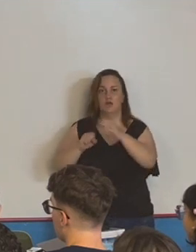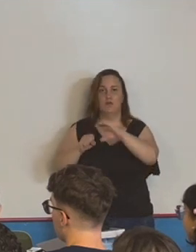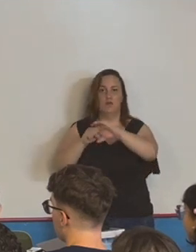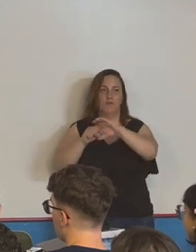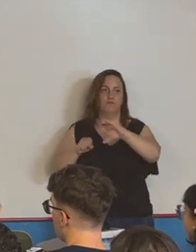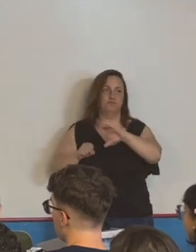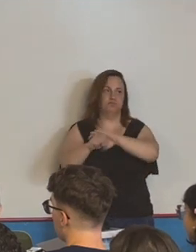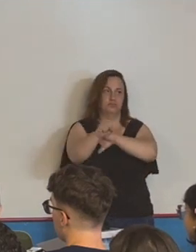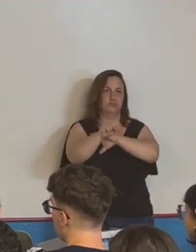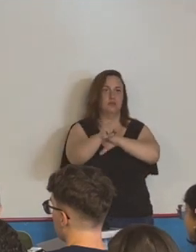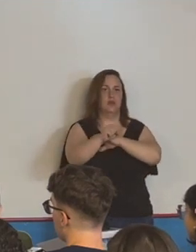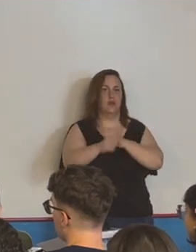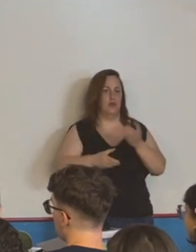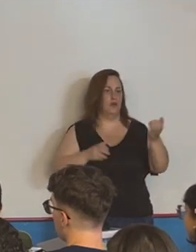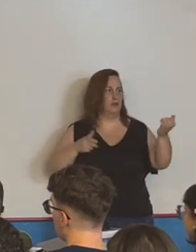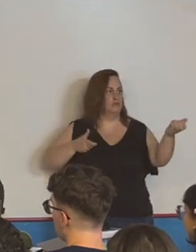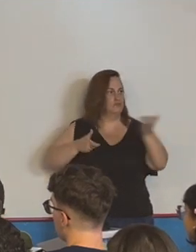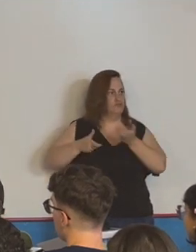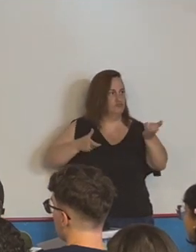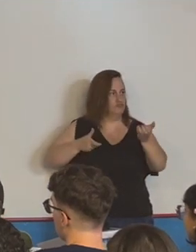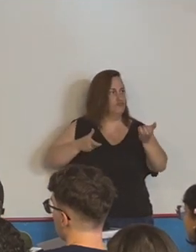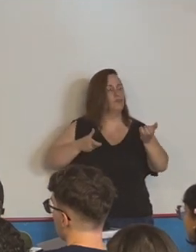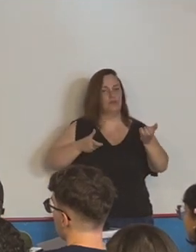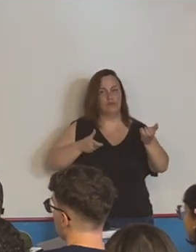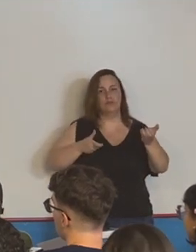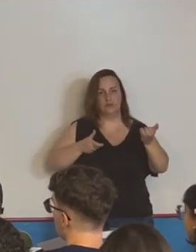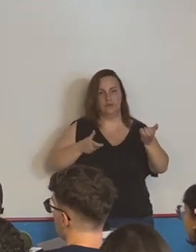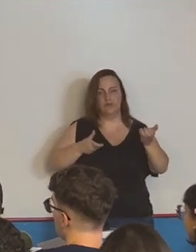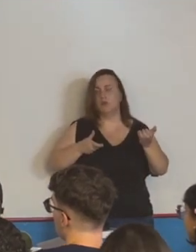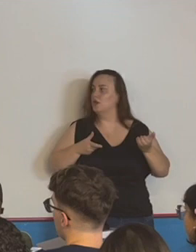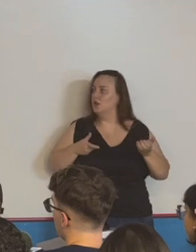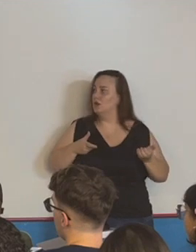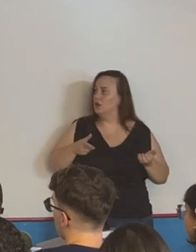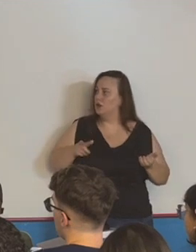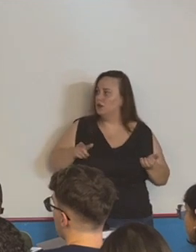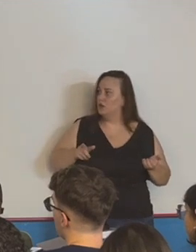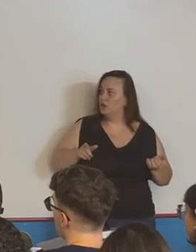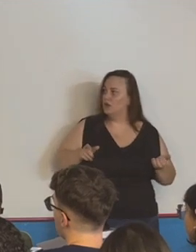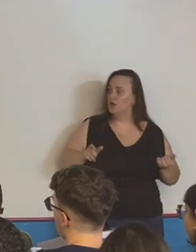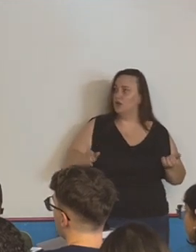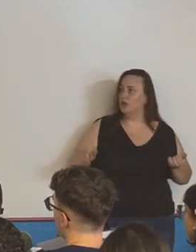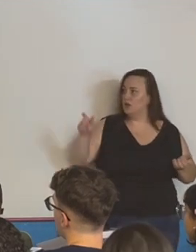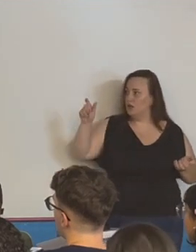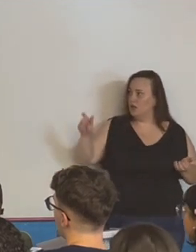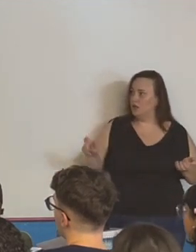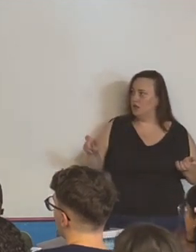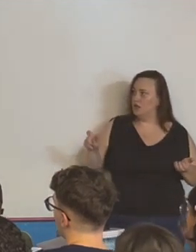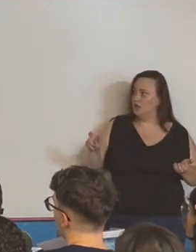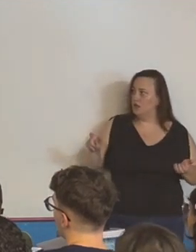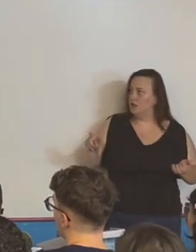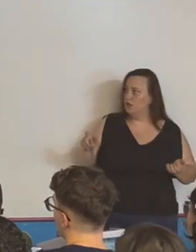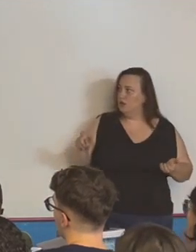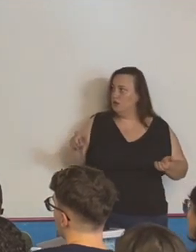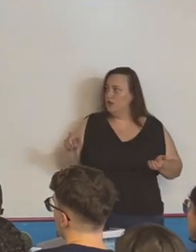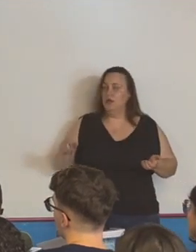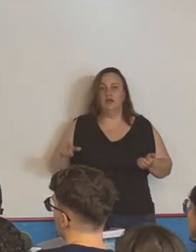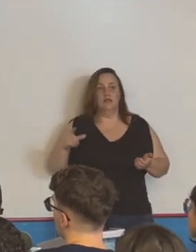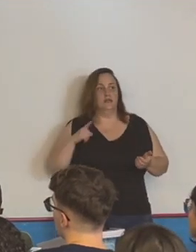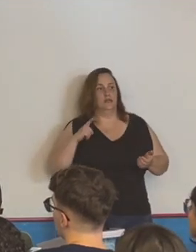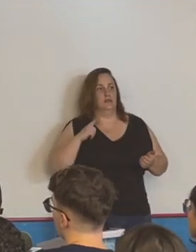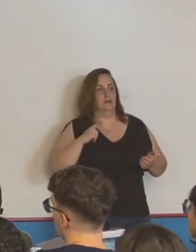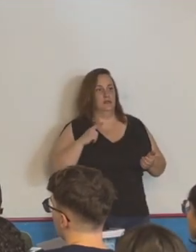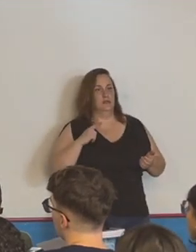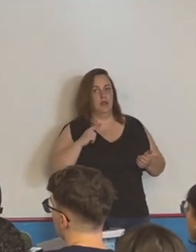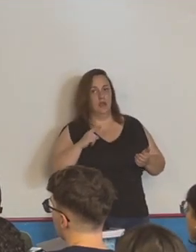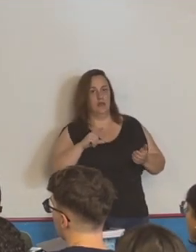calibre 12, 7.62, e aqui é como se fossem esses projéteis sendo extrudados, assim, virando um